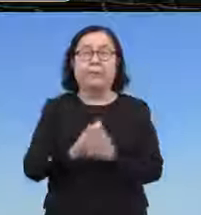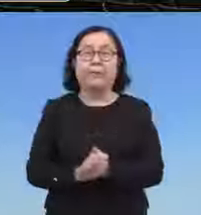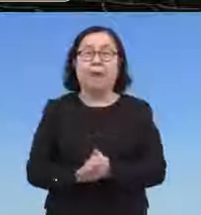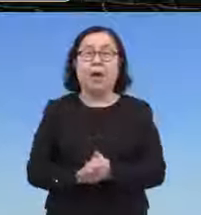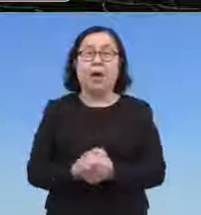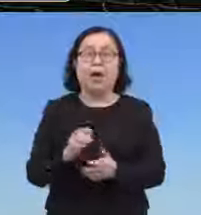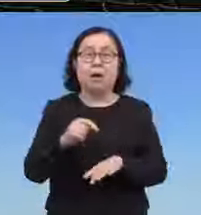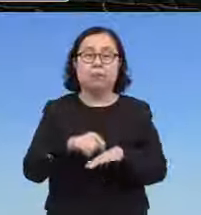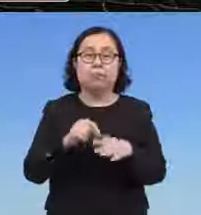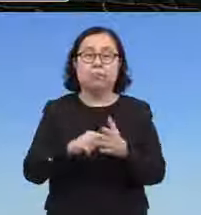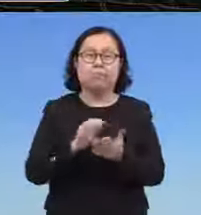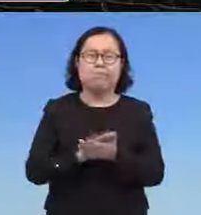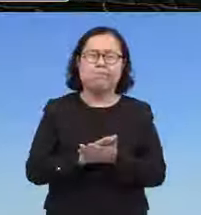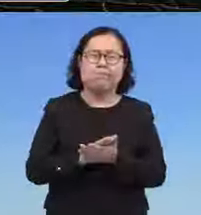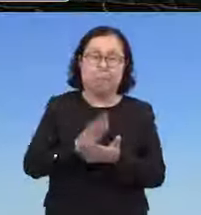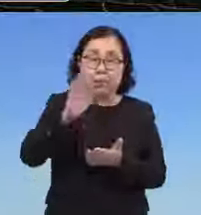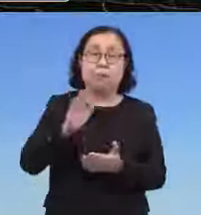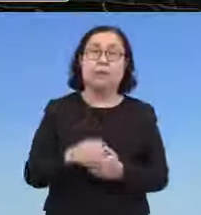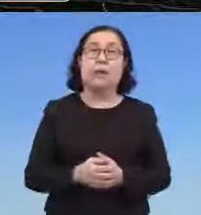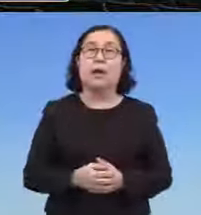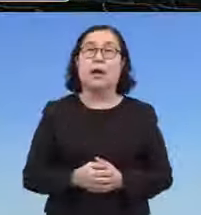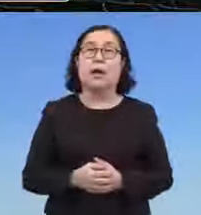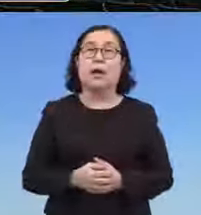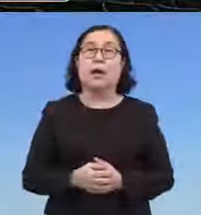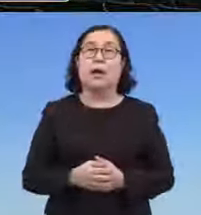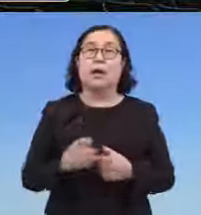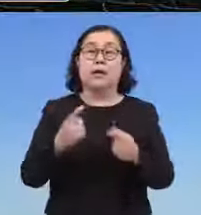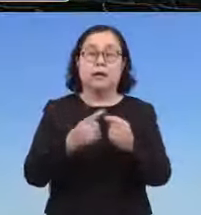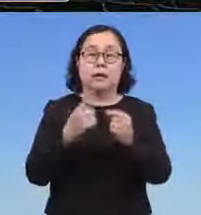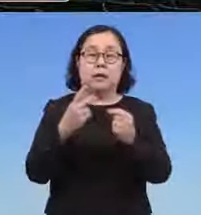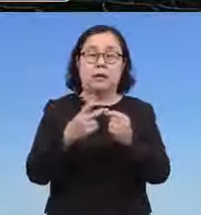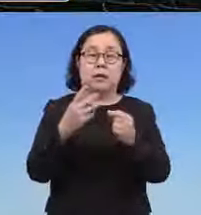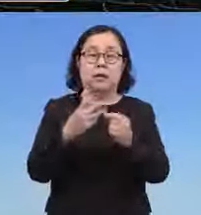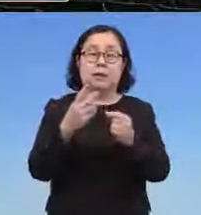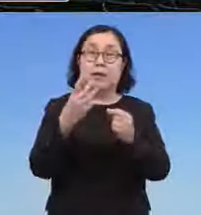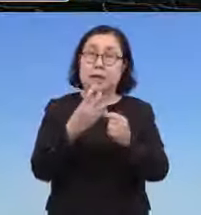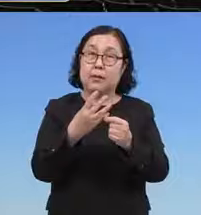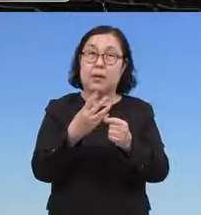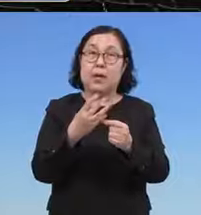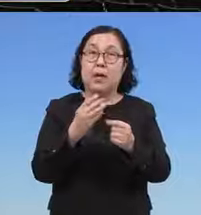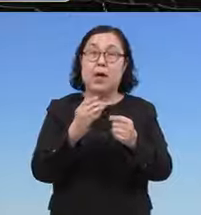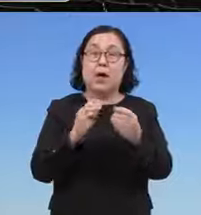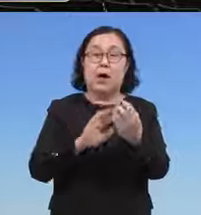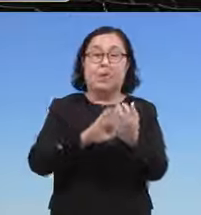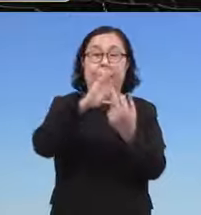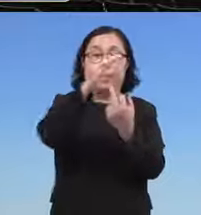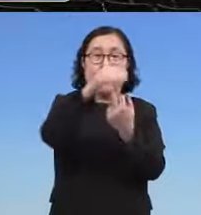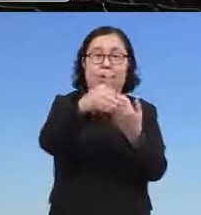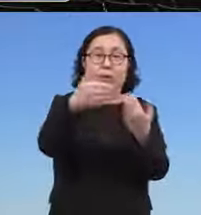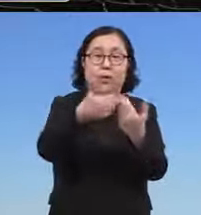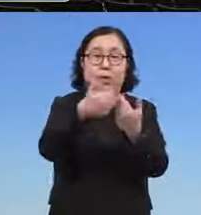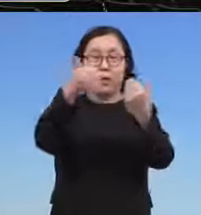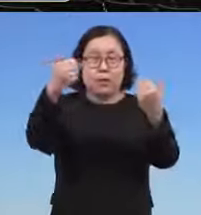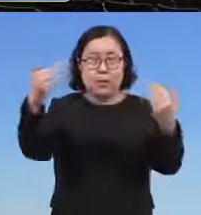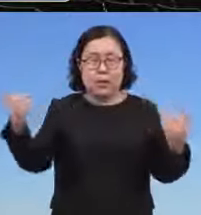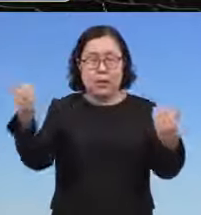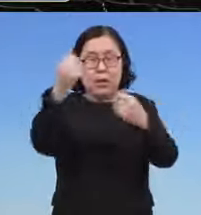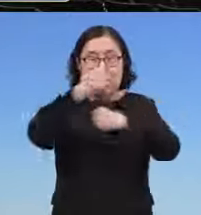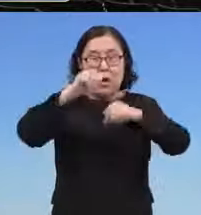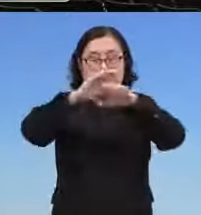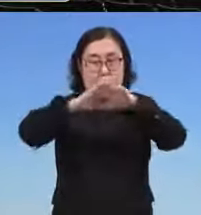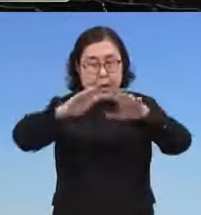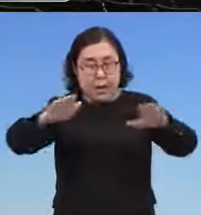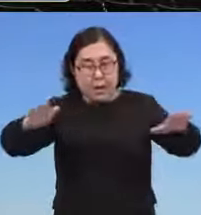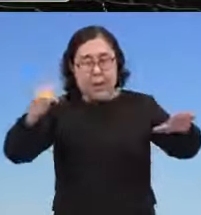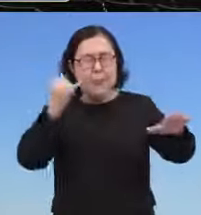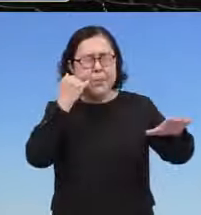너무너무 막 가슴이 뜨거워지는 겁니다. 1절, 2절, 3절, 4절에 동일하게 나오는 후렴 가사가 이렇습니다. 언덕을 떠나서 창파에